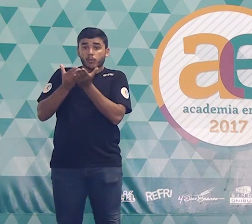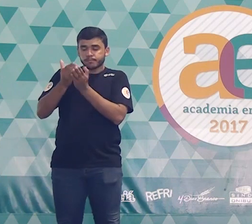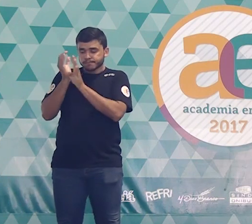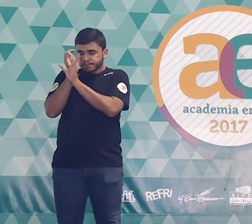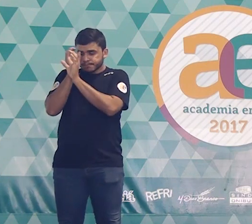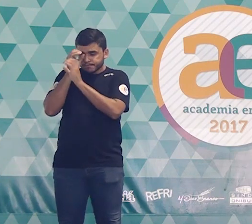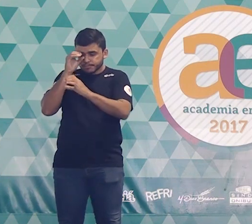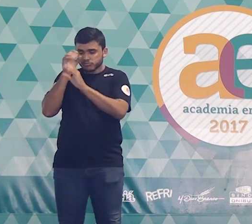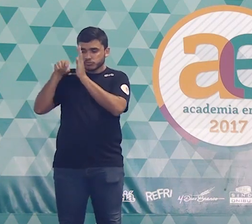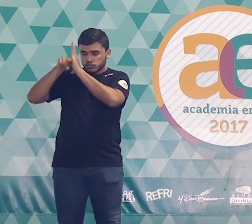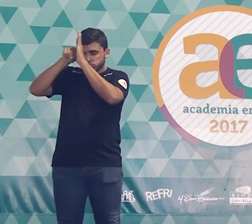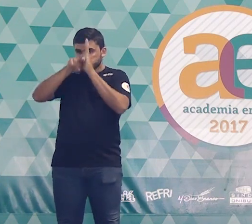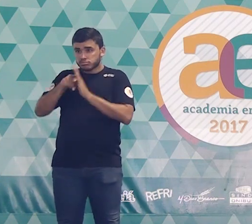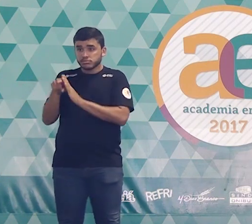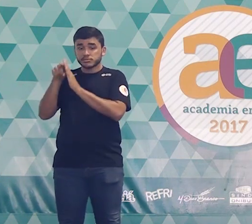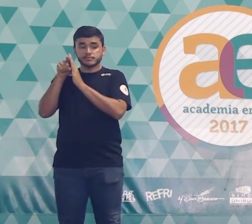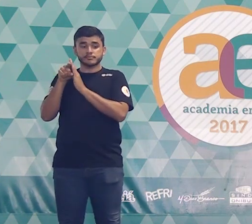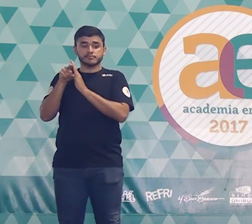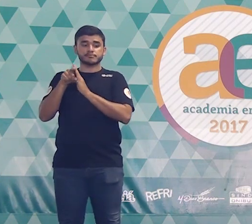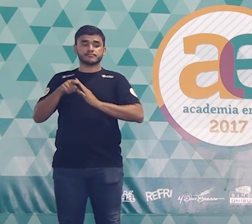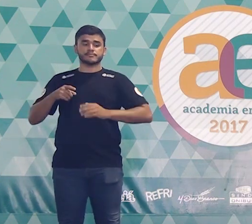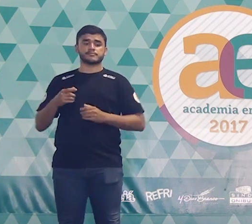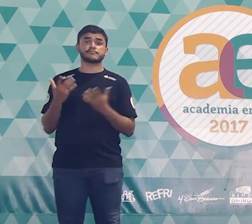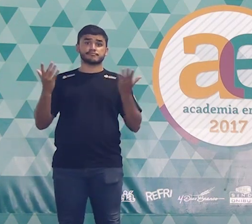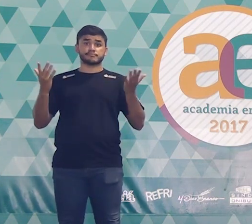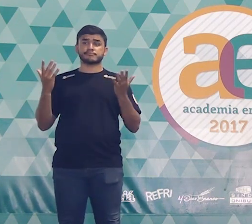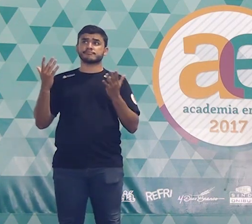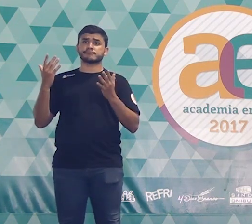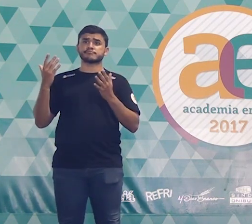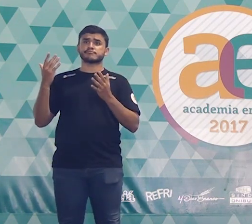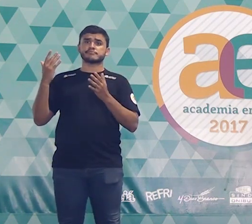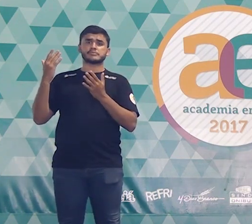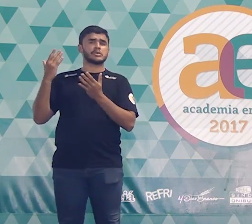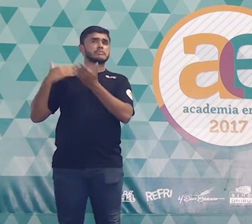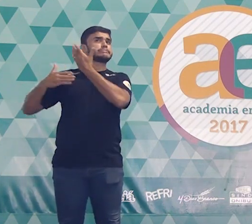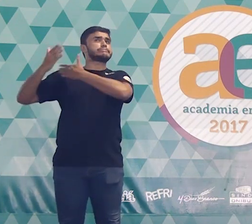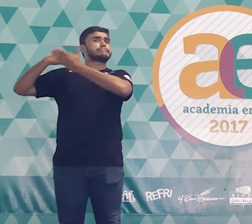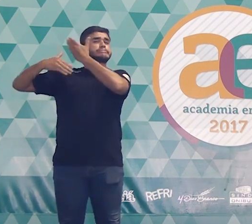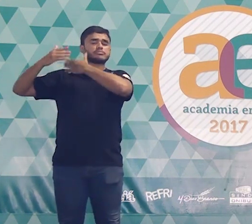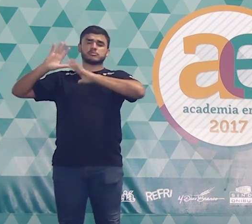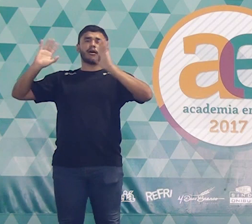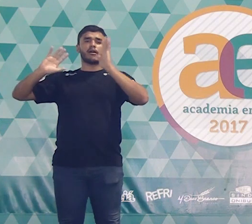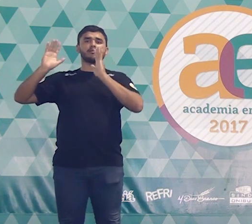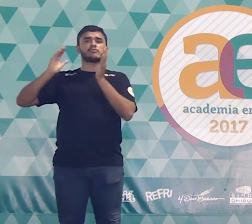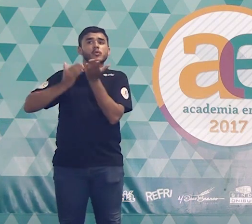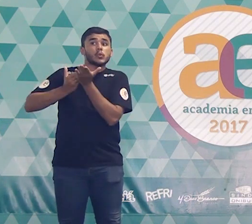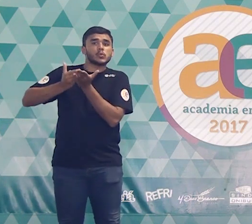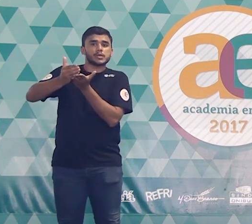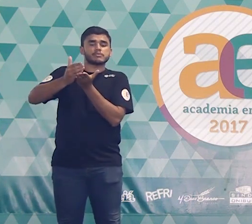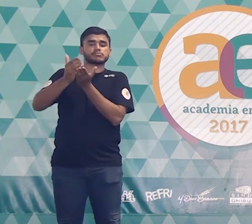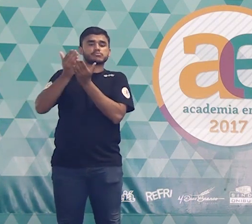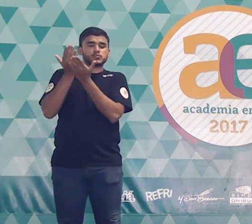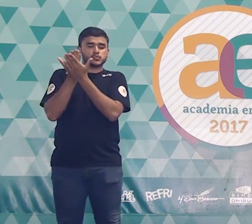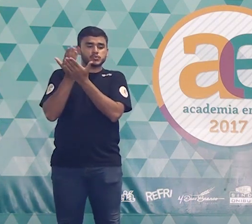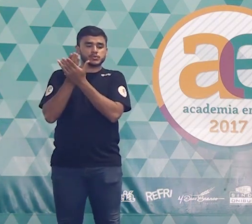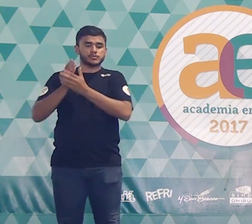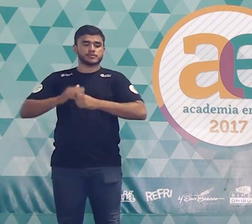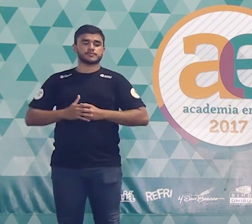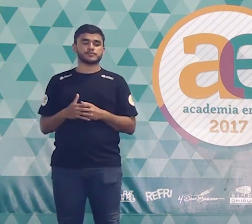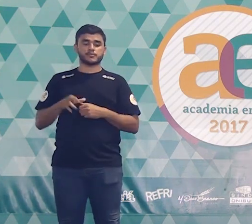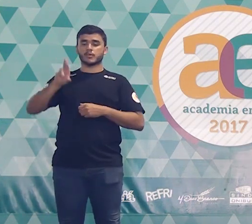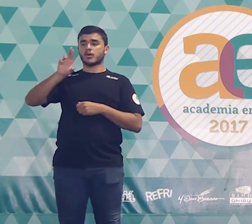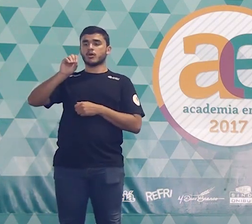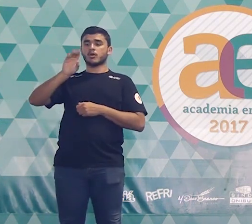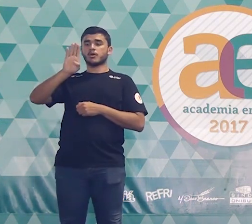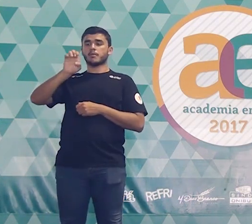história da humanidade foi um dia desse, tá? Então, a gente teve aí o Robert Hooke, tá certo? Com a observação